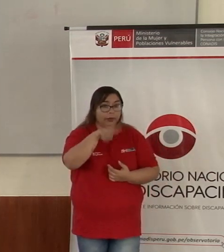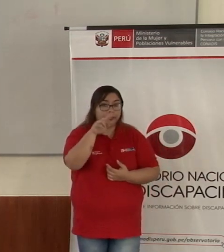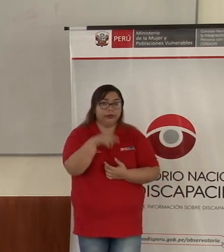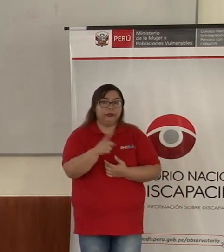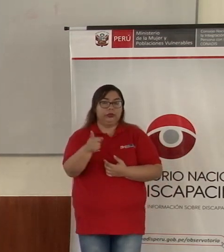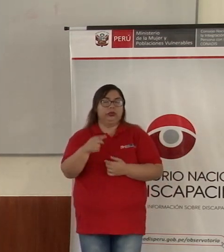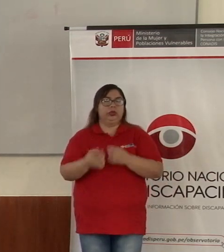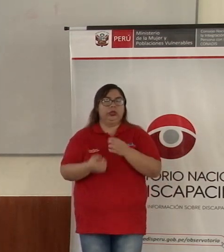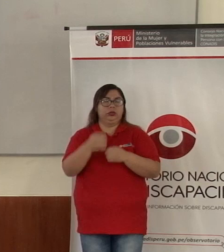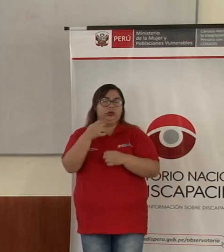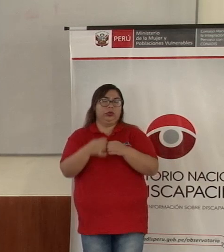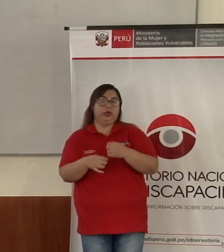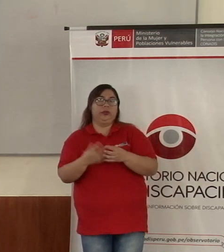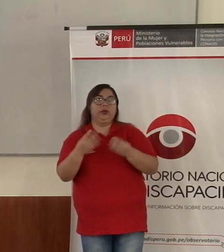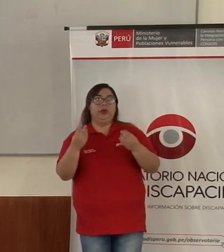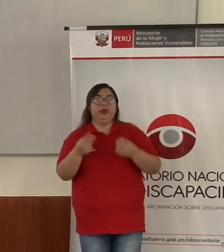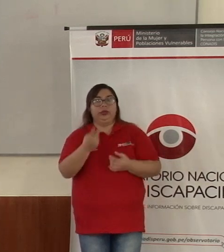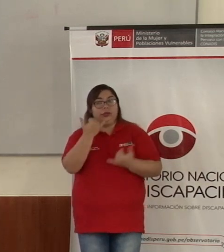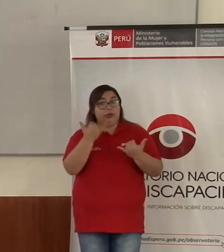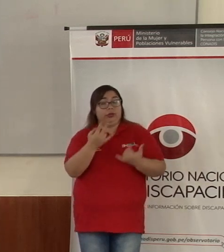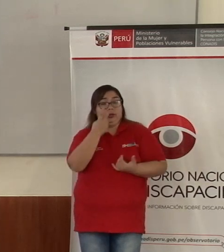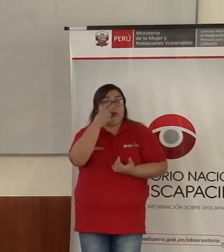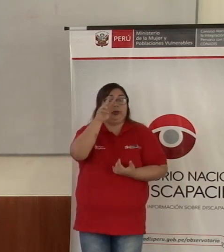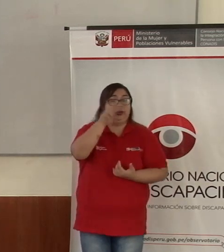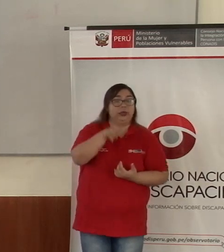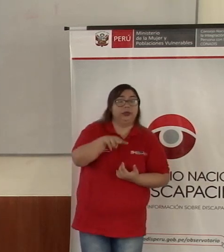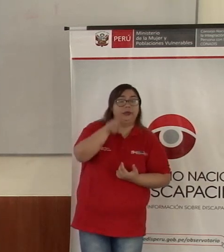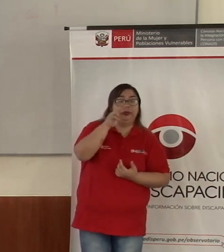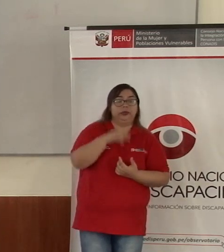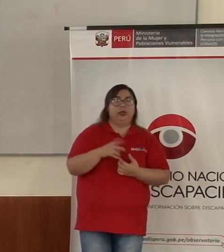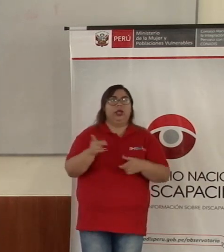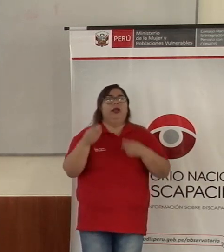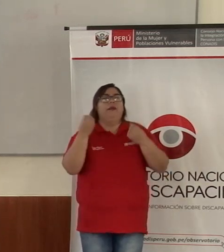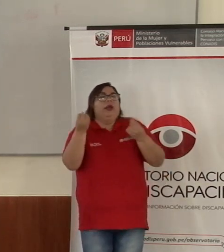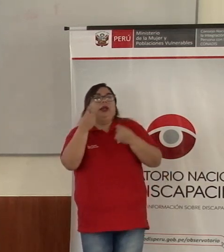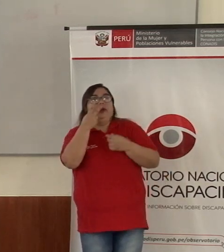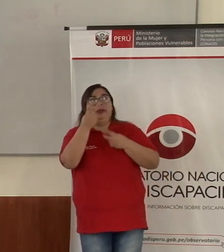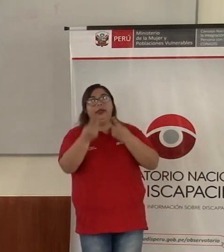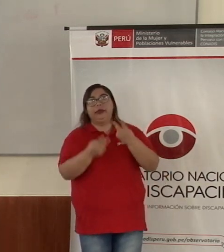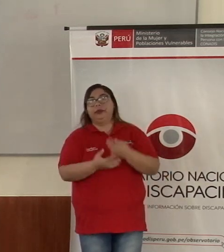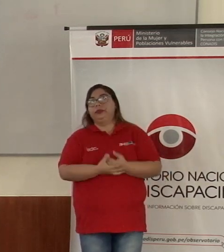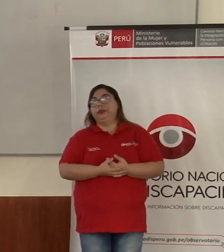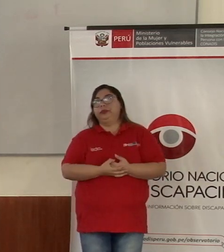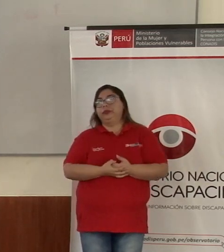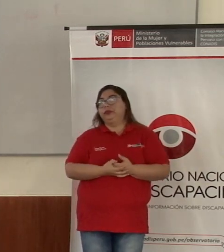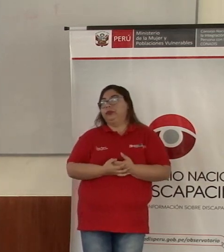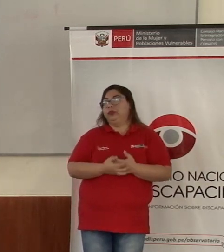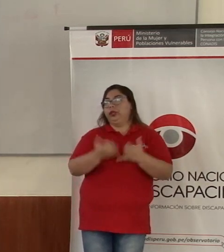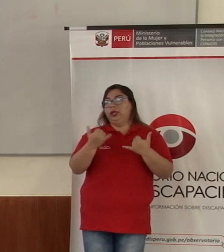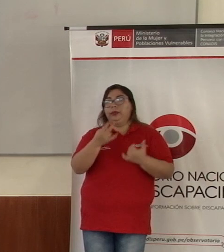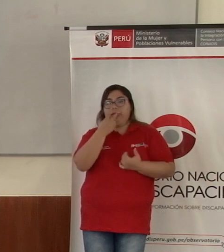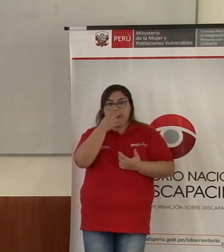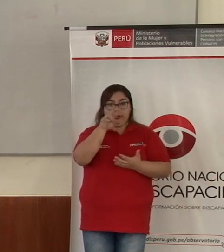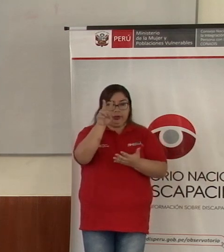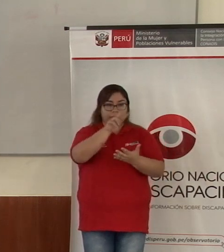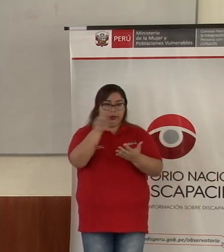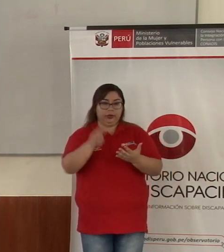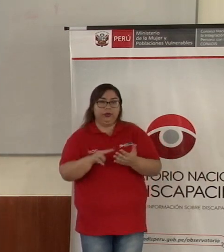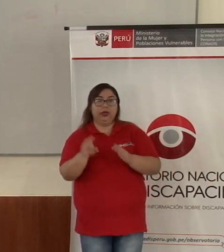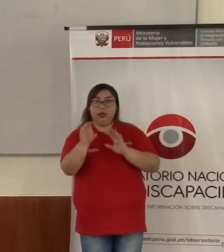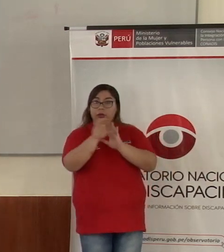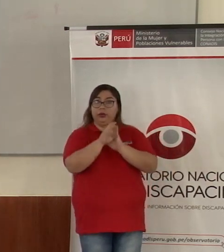nos causa un gran problema. Tenemos que visibilizarlo para darnos cuenta y para dar una mejor lectura al